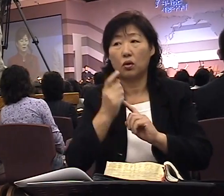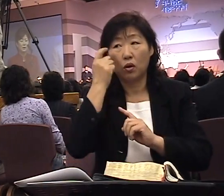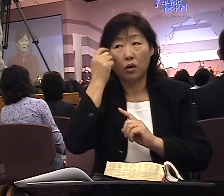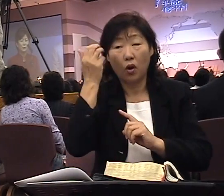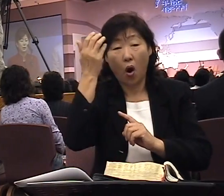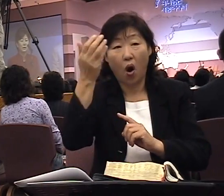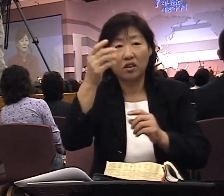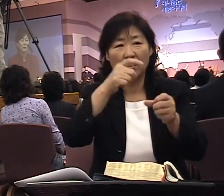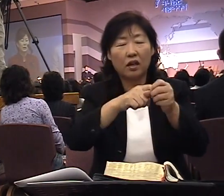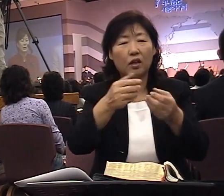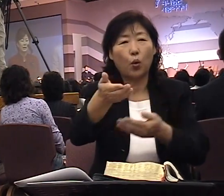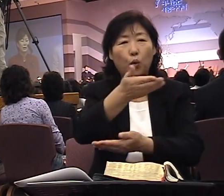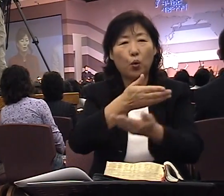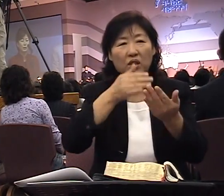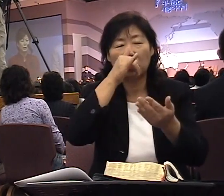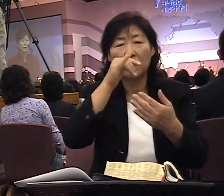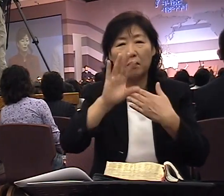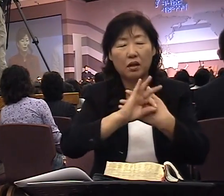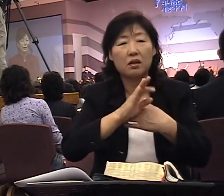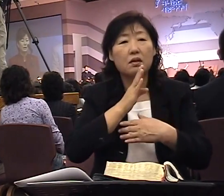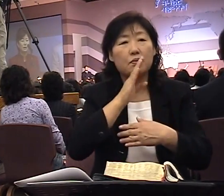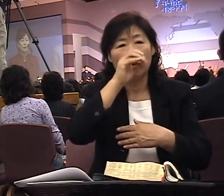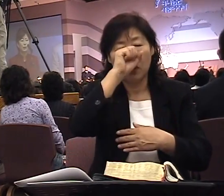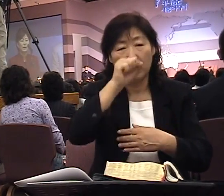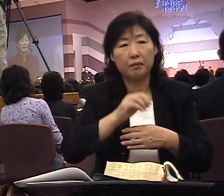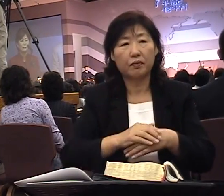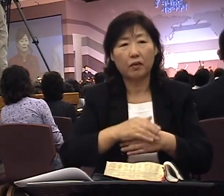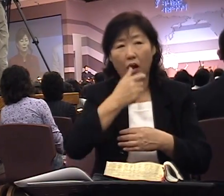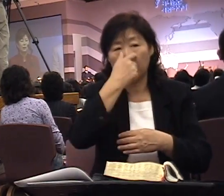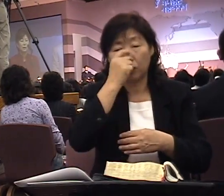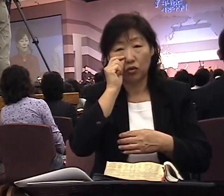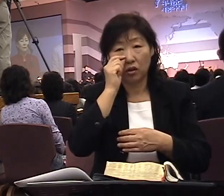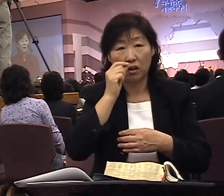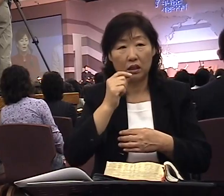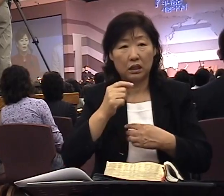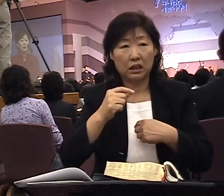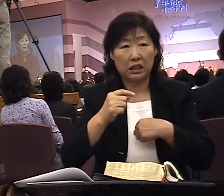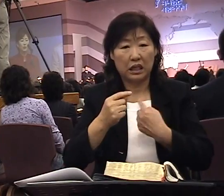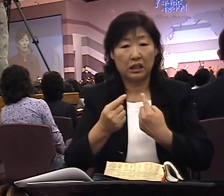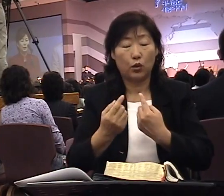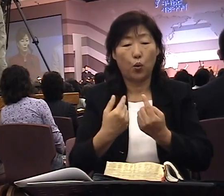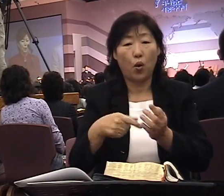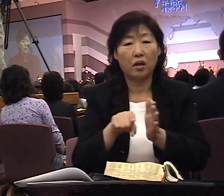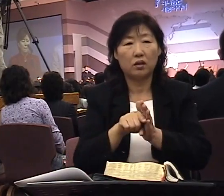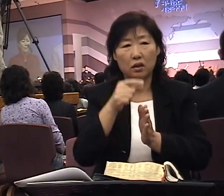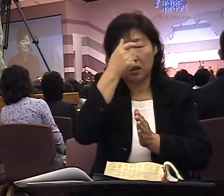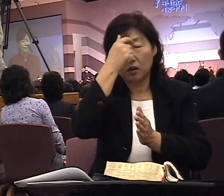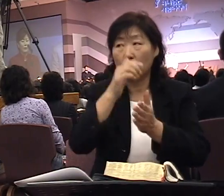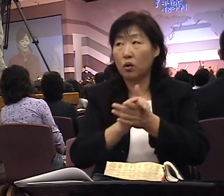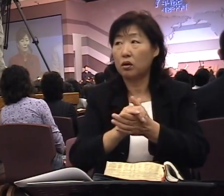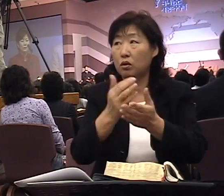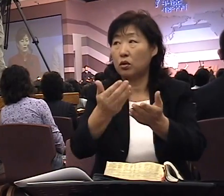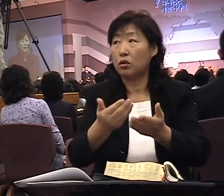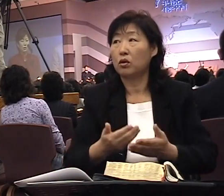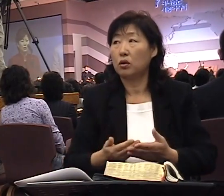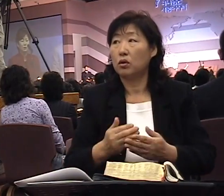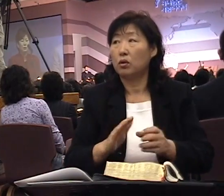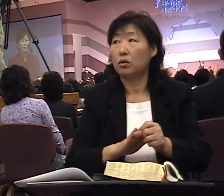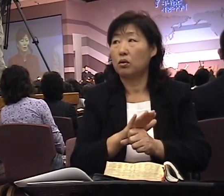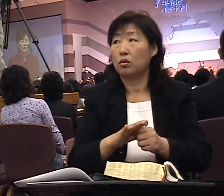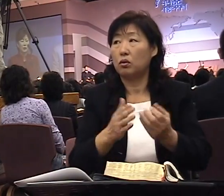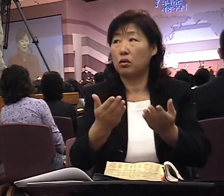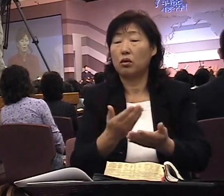있었으면 참 좋겠습니다. 그동안 부족한 저를 위해서 많이 기도해 주시고 사랑해